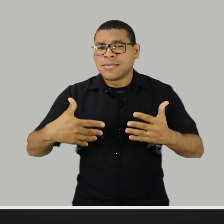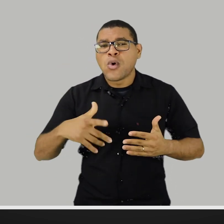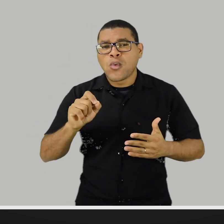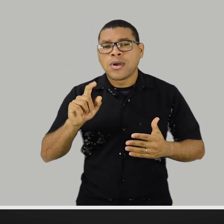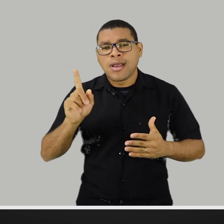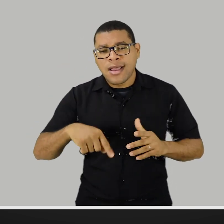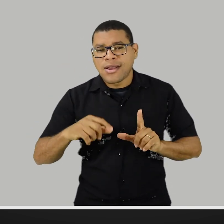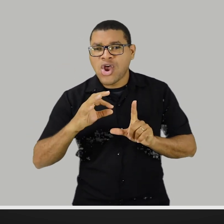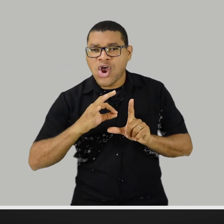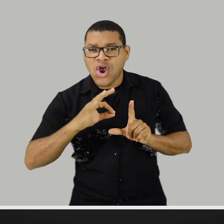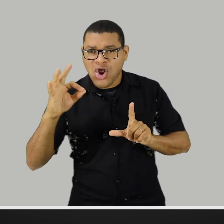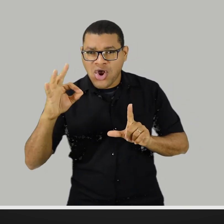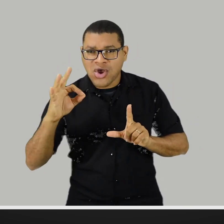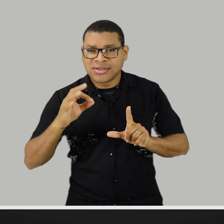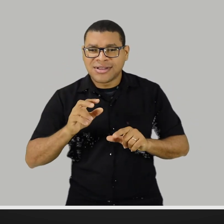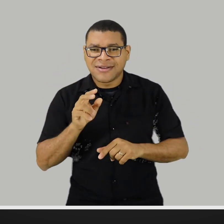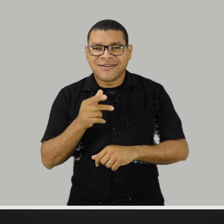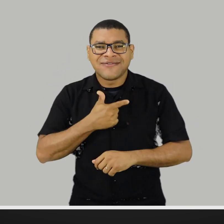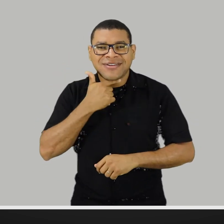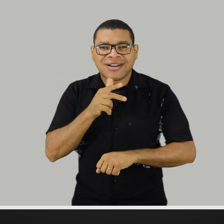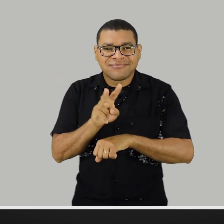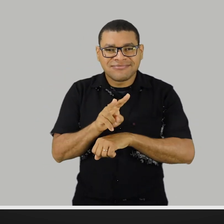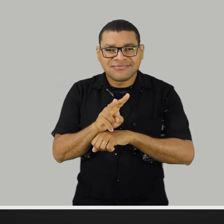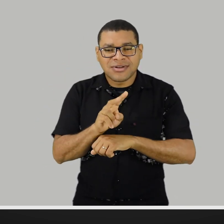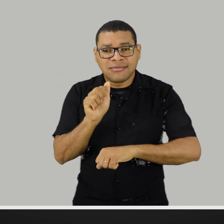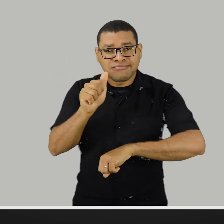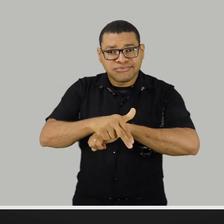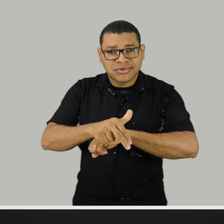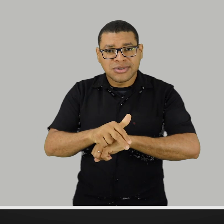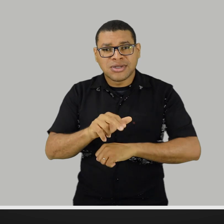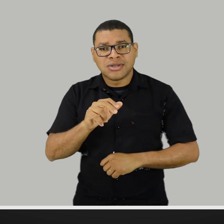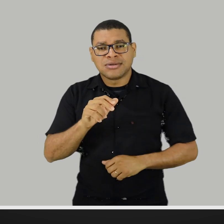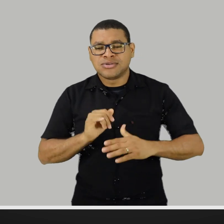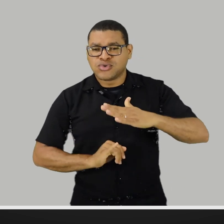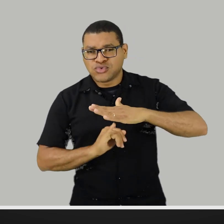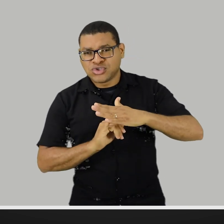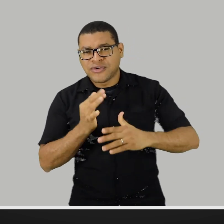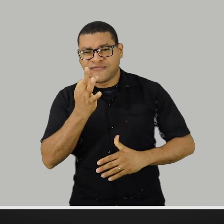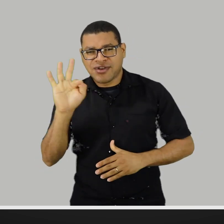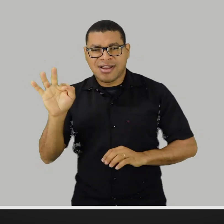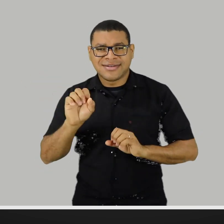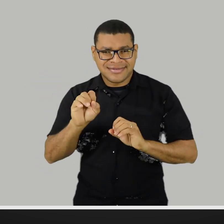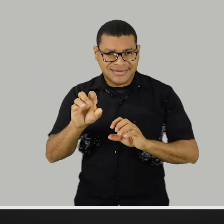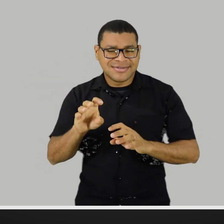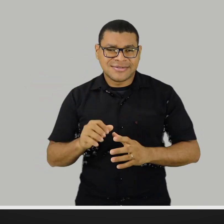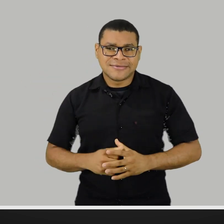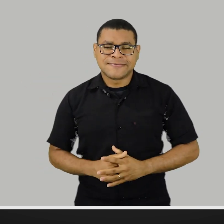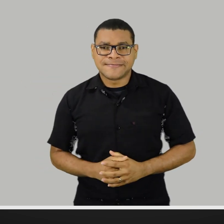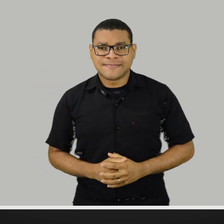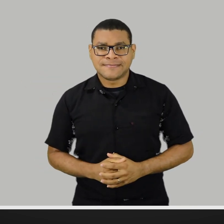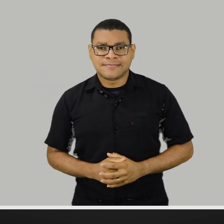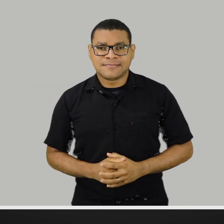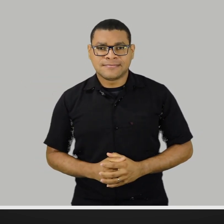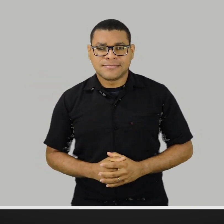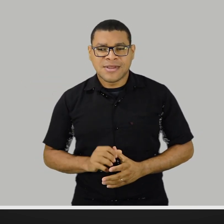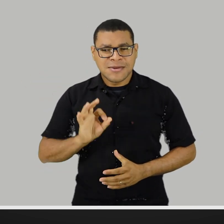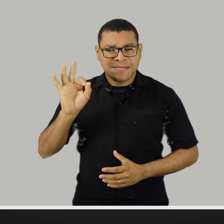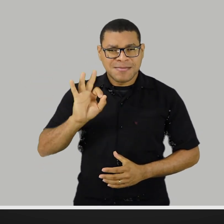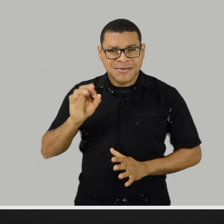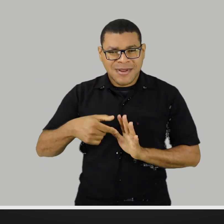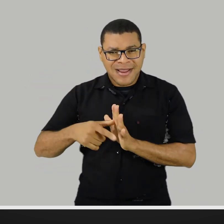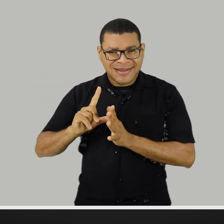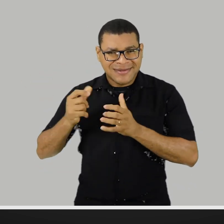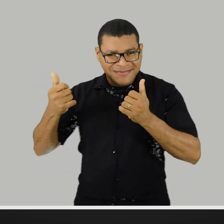de reserva de cotas para ingresso nas instituições federais de ensino o 8.1 do percentual